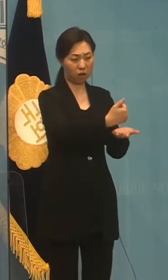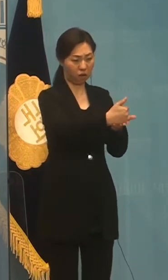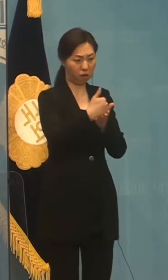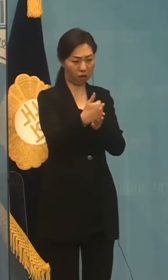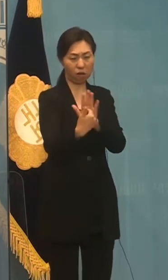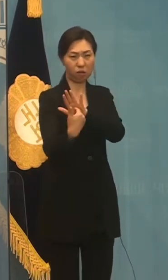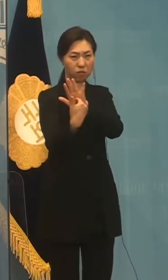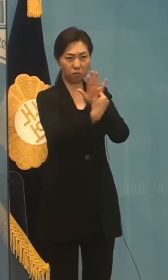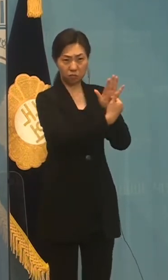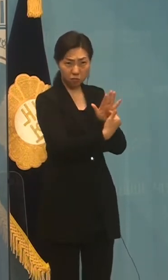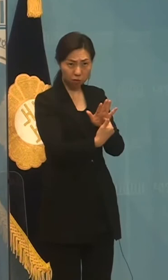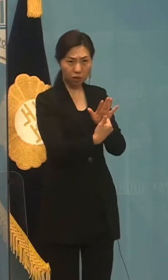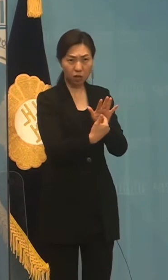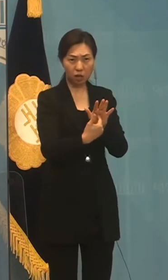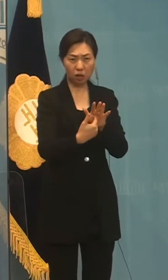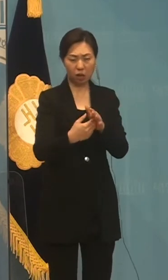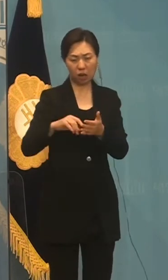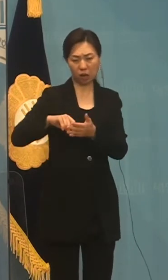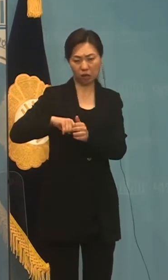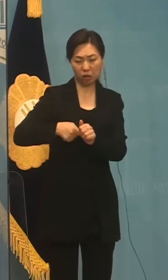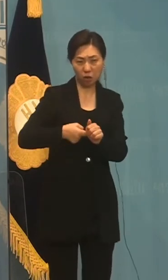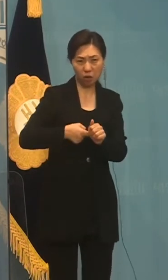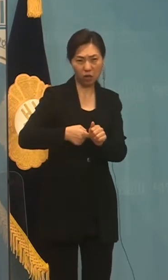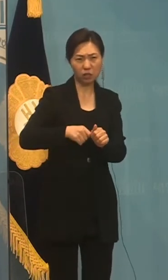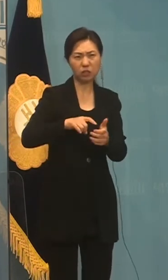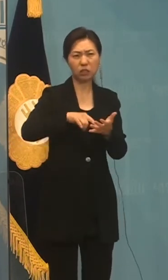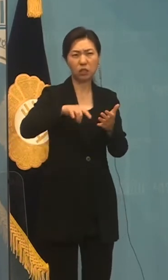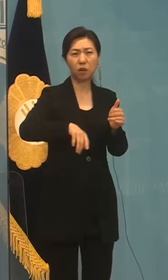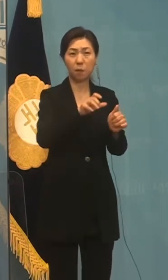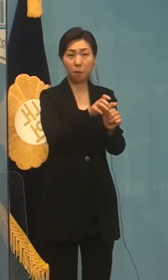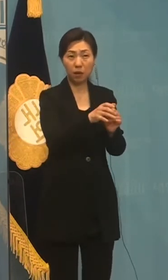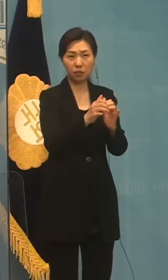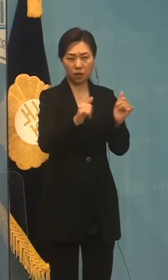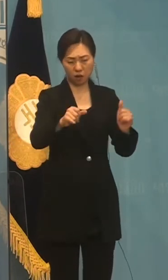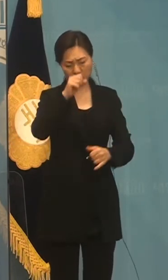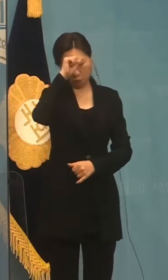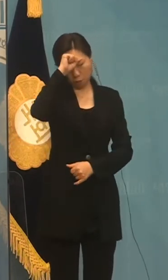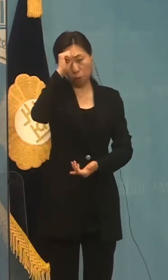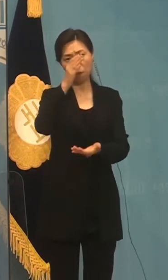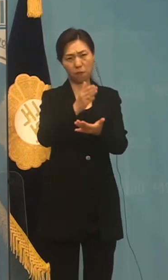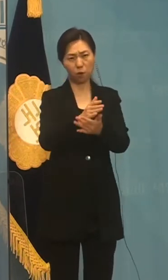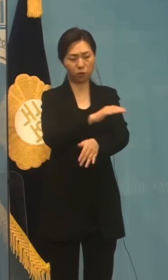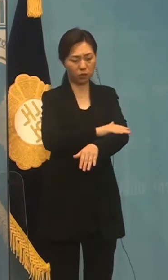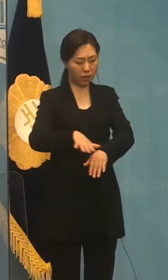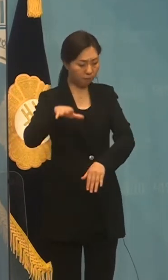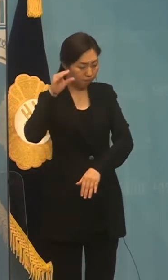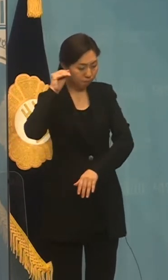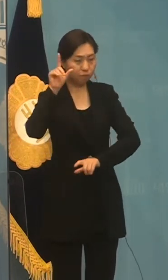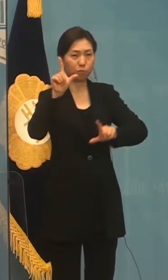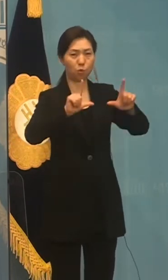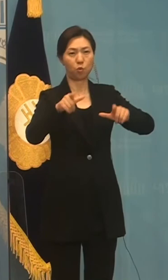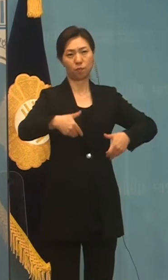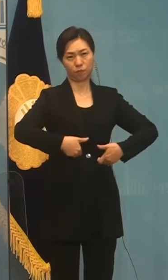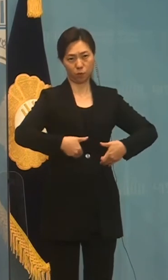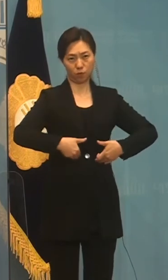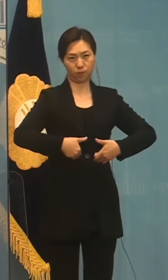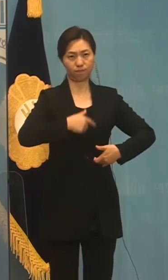무리한 과세를 추진하려는 과세당국은 당장 고집을 멈추고 경청하는 자세부터 갖추기